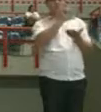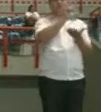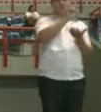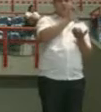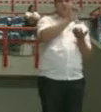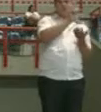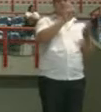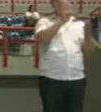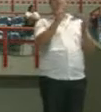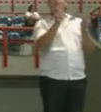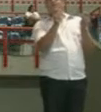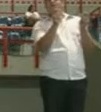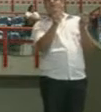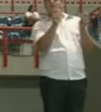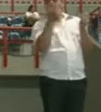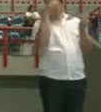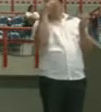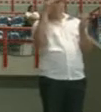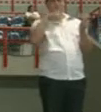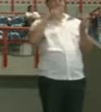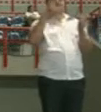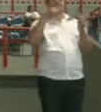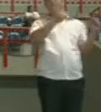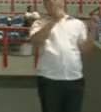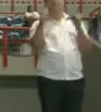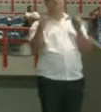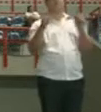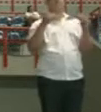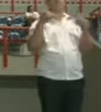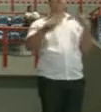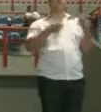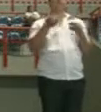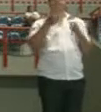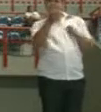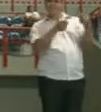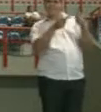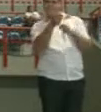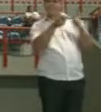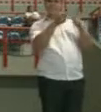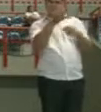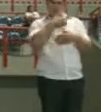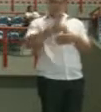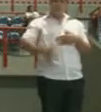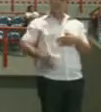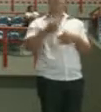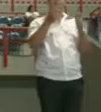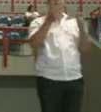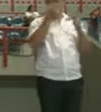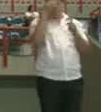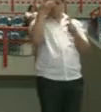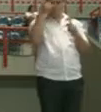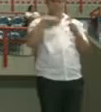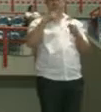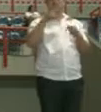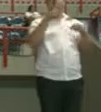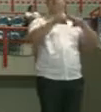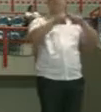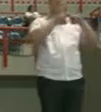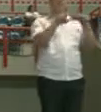Oligóis, poucos, arquia, poder. É o controle do Estado na mão de poucas pessoas. A